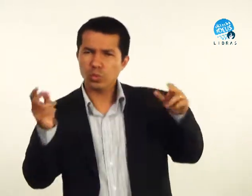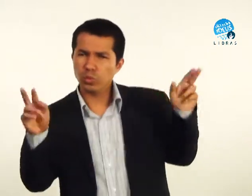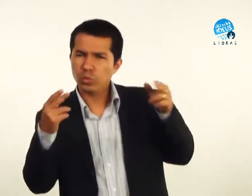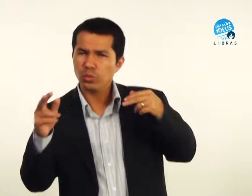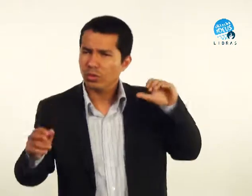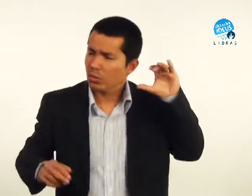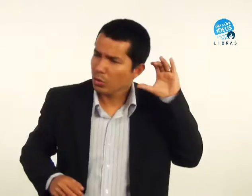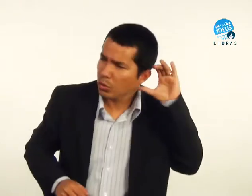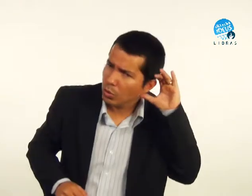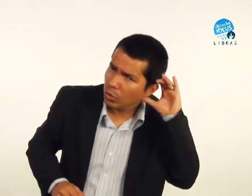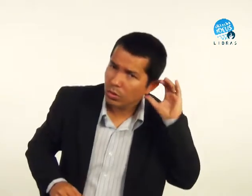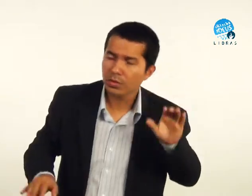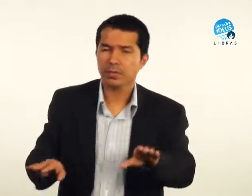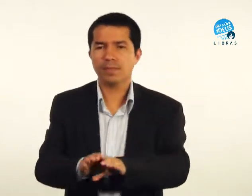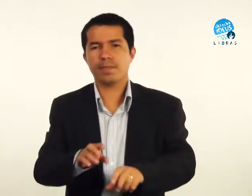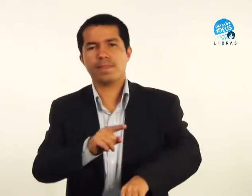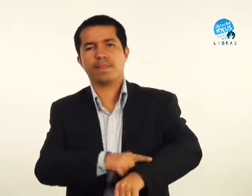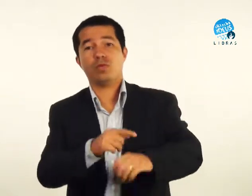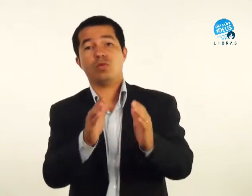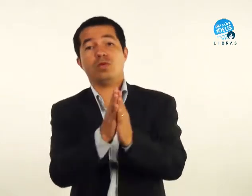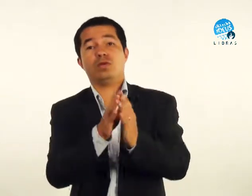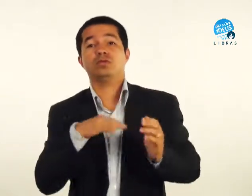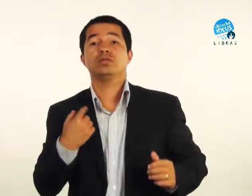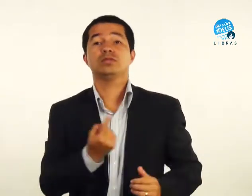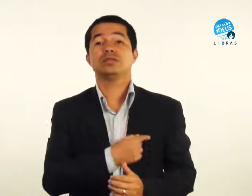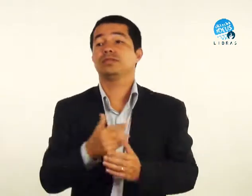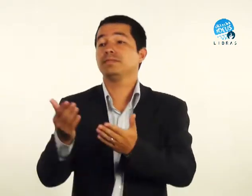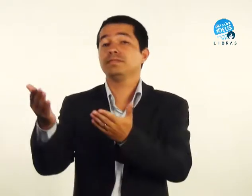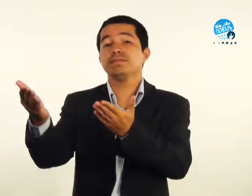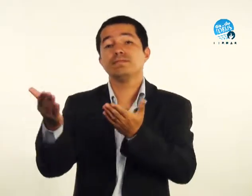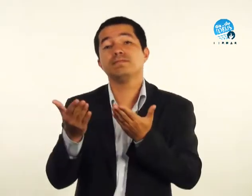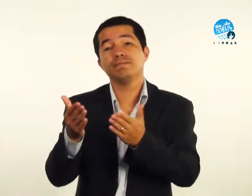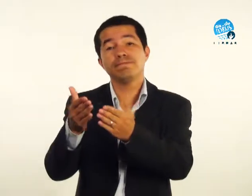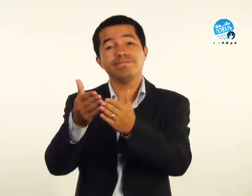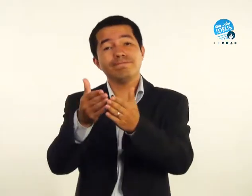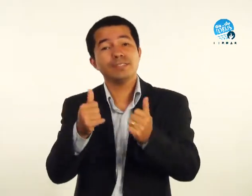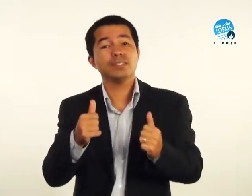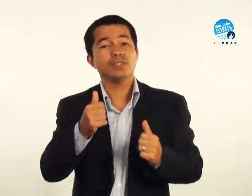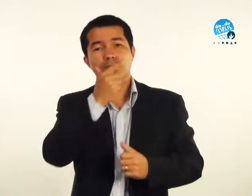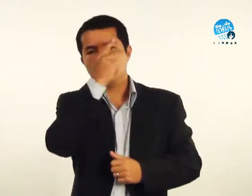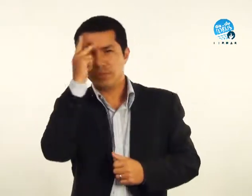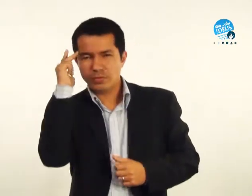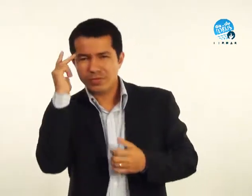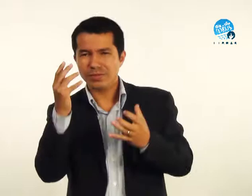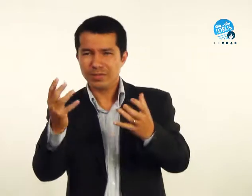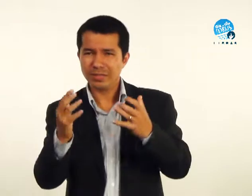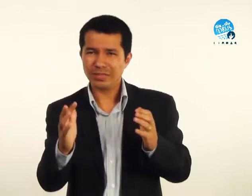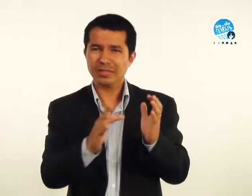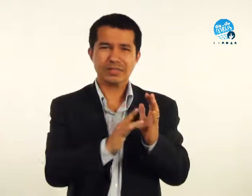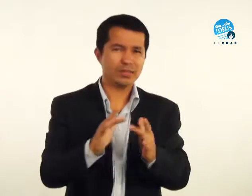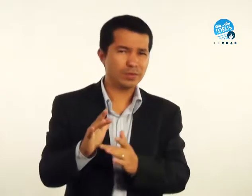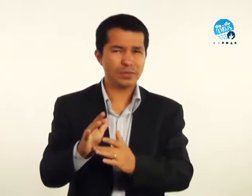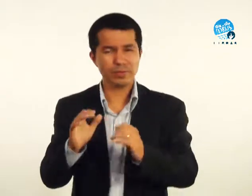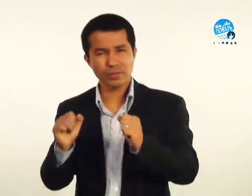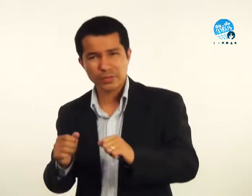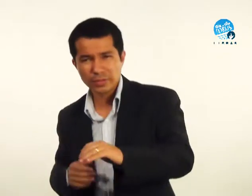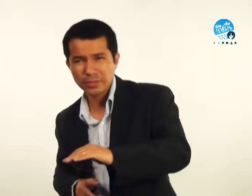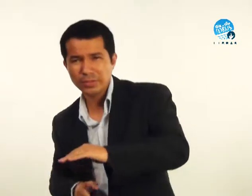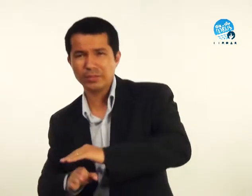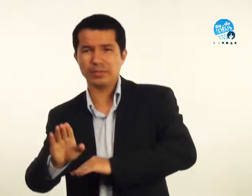cantados. E no momento da oração, a gente pediu para que aquelas pessoas que quisessem que Jesus entrasse na sua